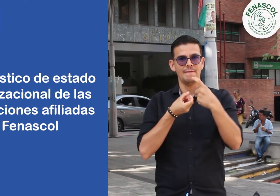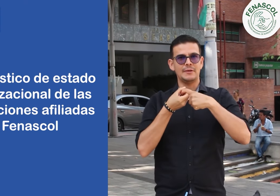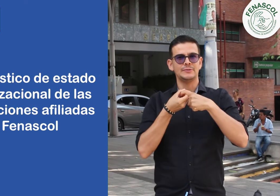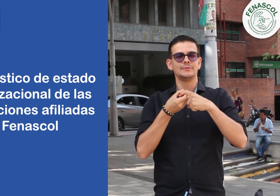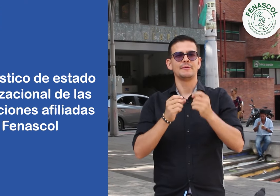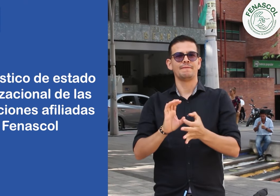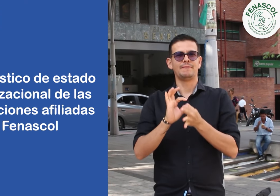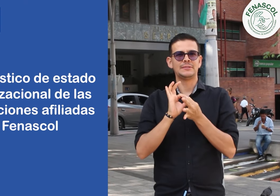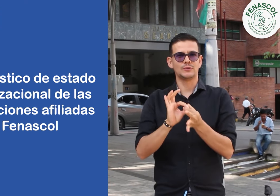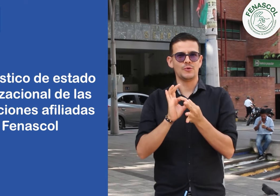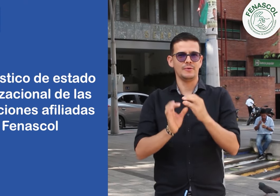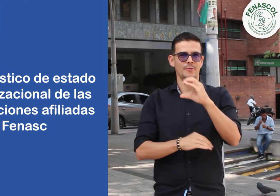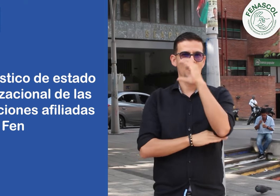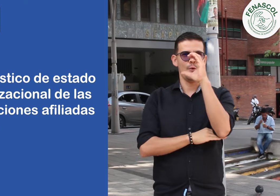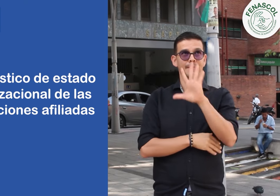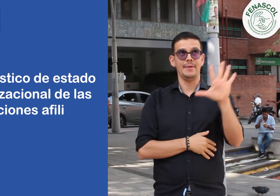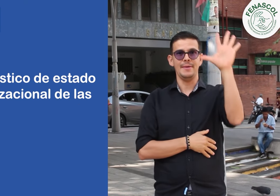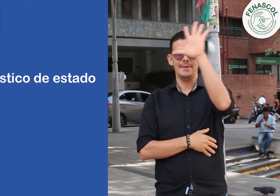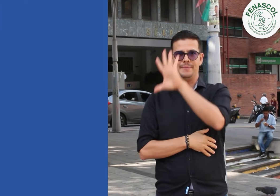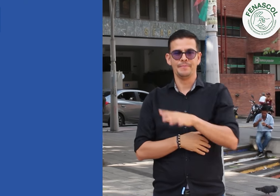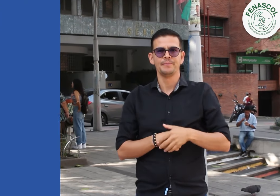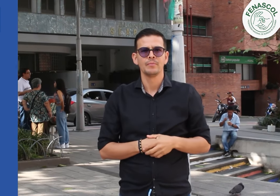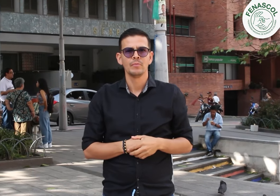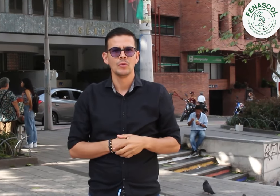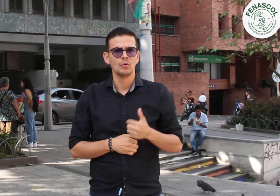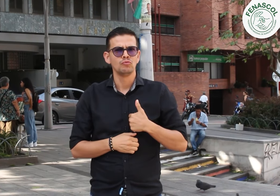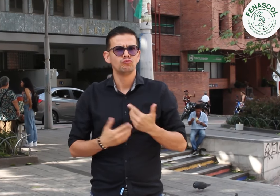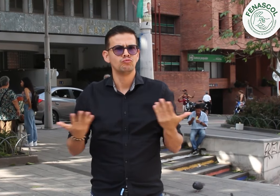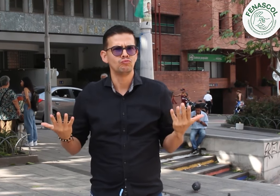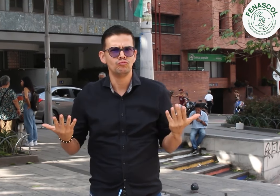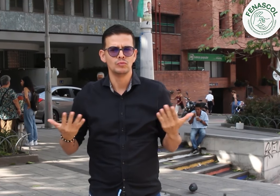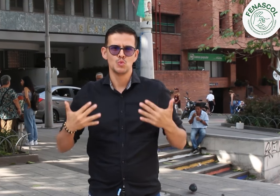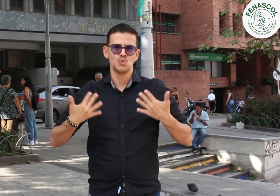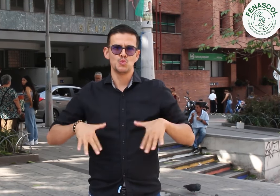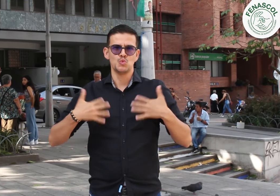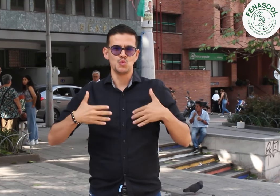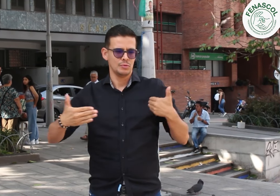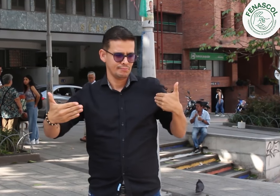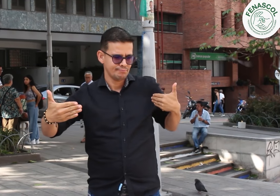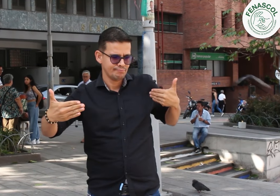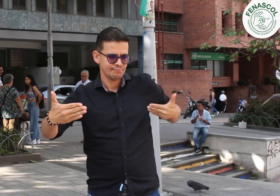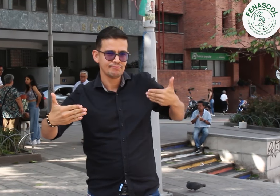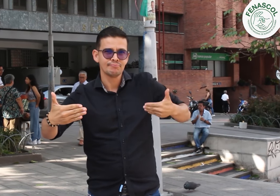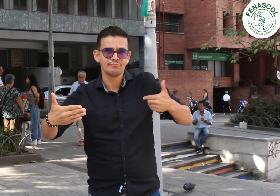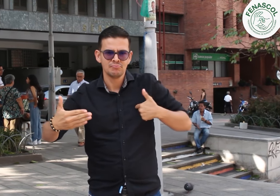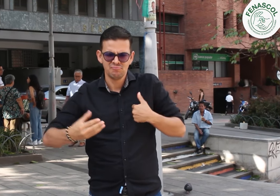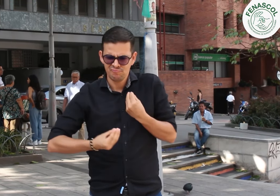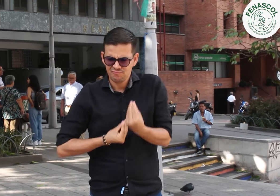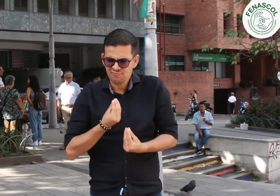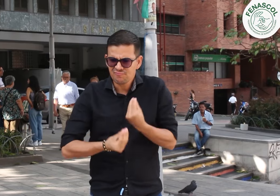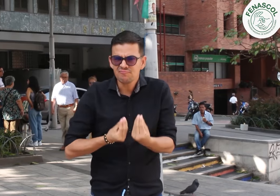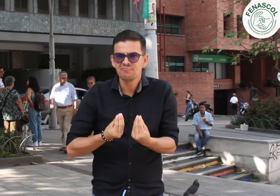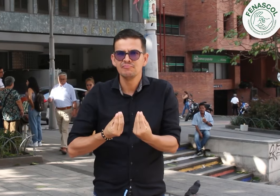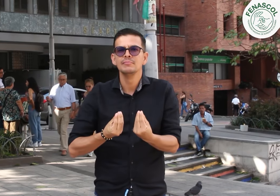asociaciones afiliadas a fenascol a nivel nacional hemos implementado acciones en pro de las